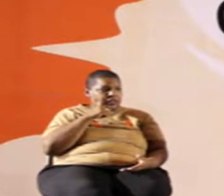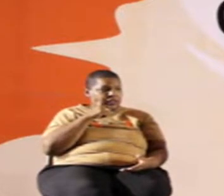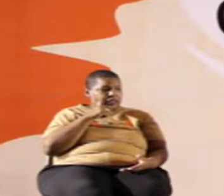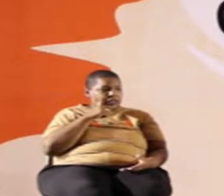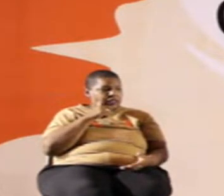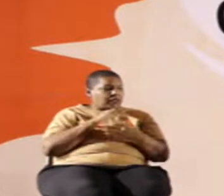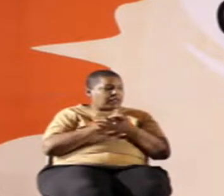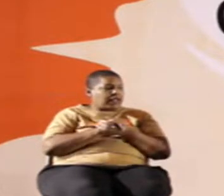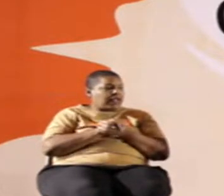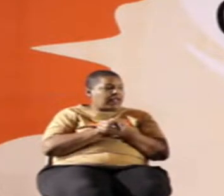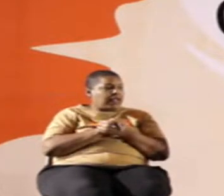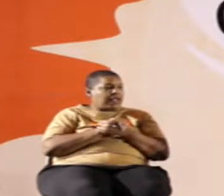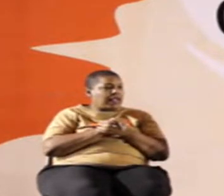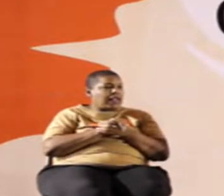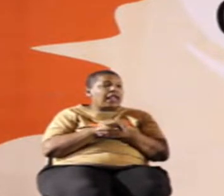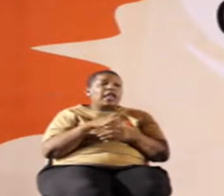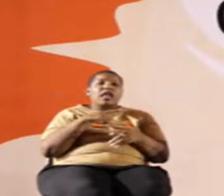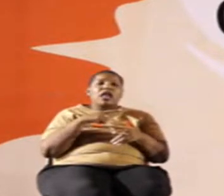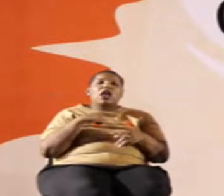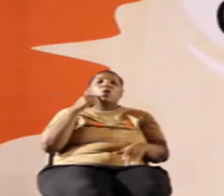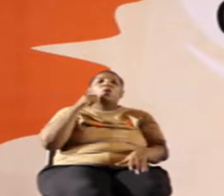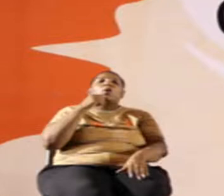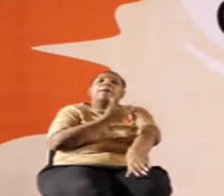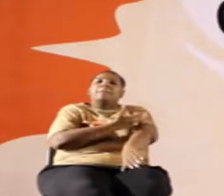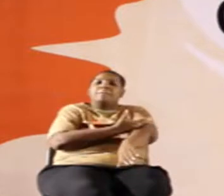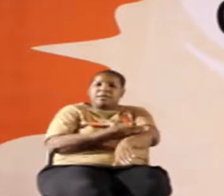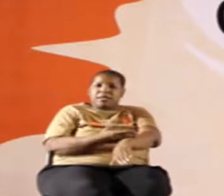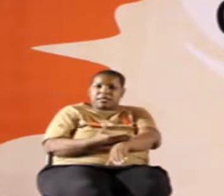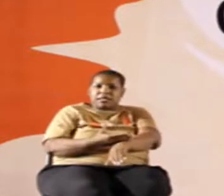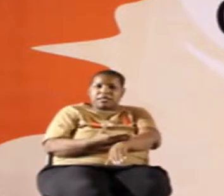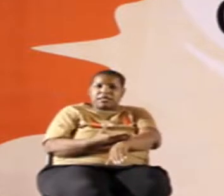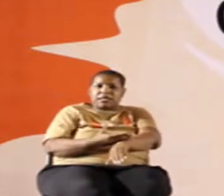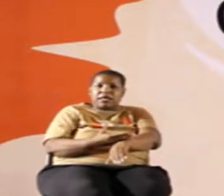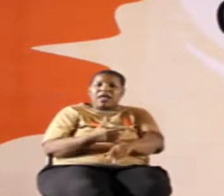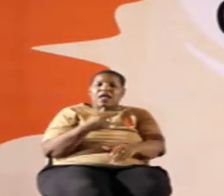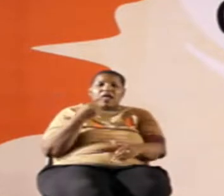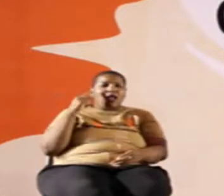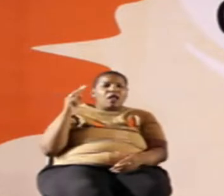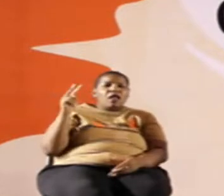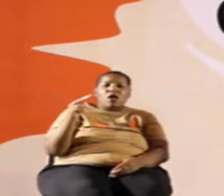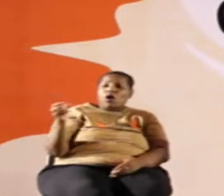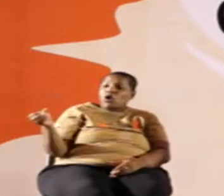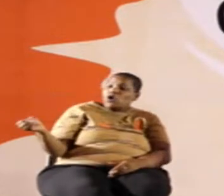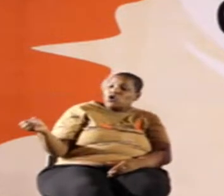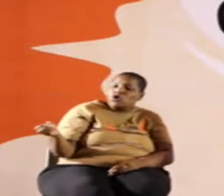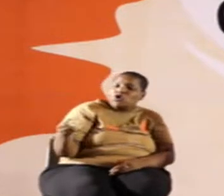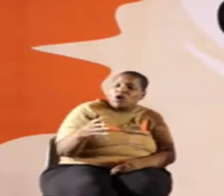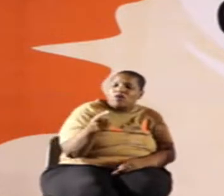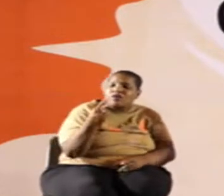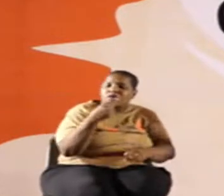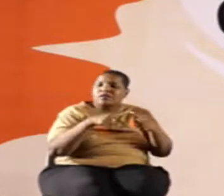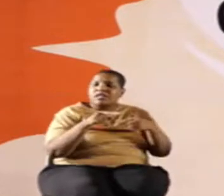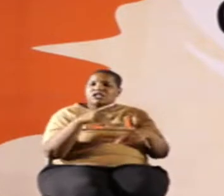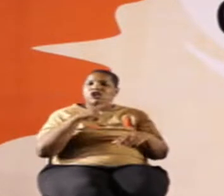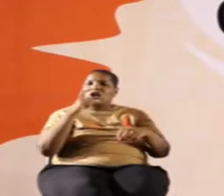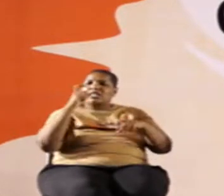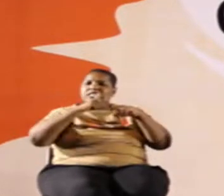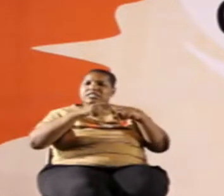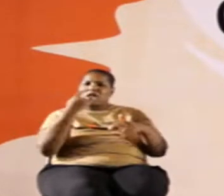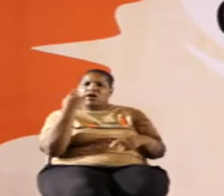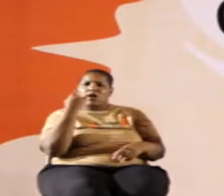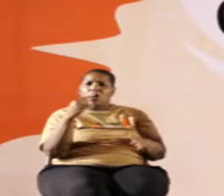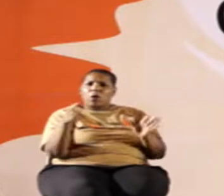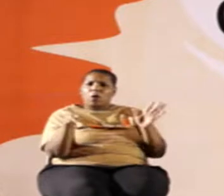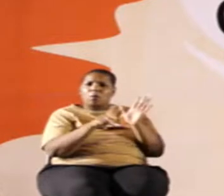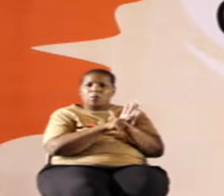Quando Chiquinha Gonzaga é lida como branca, ela é lida como inovadora e que tinha uma sexualidade toda